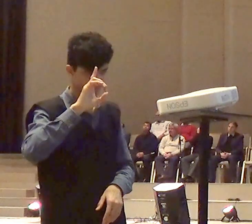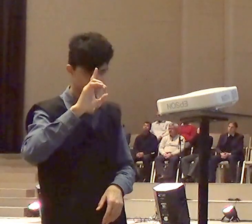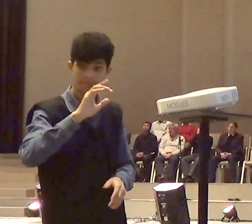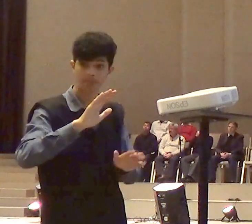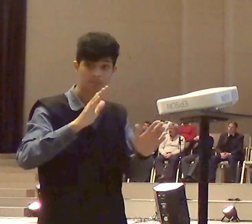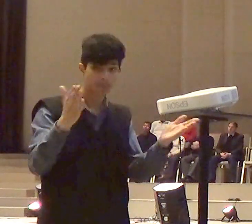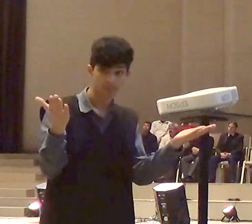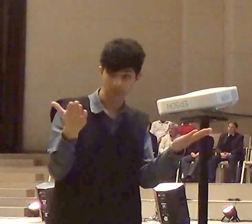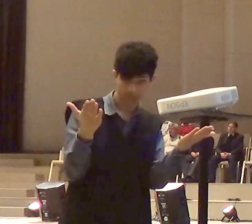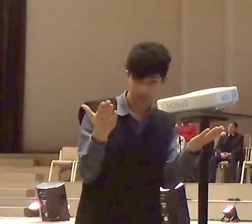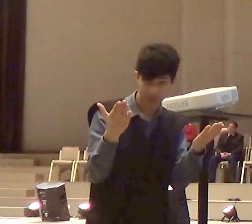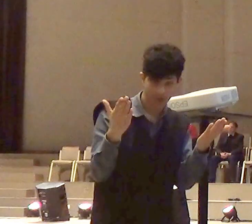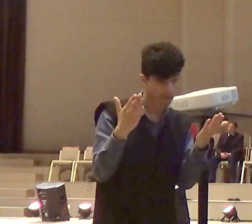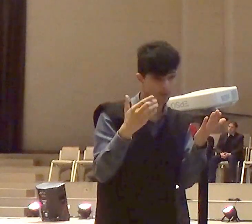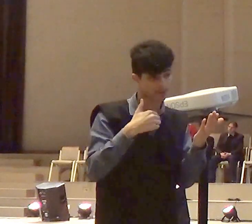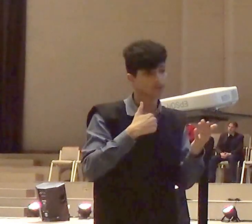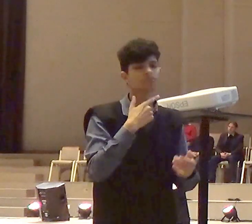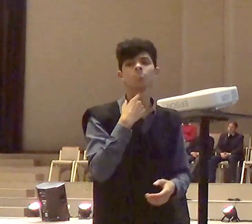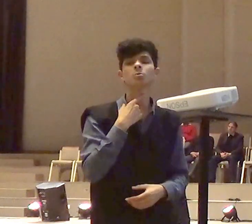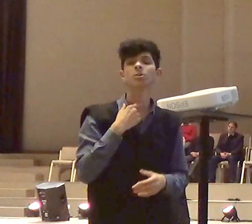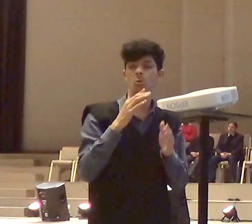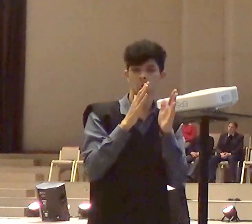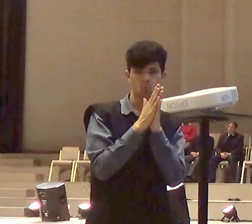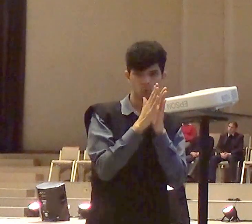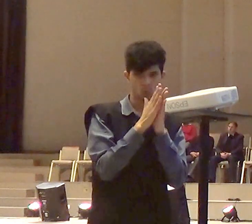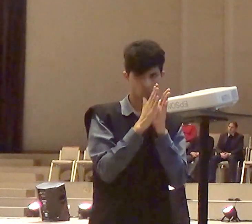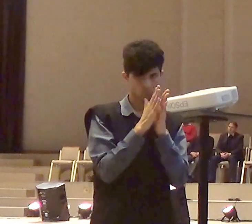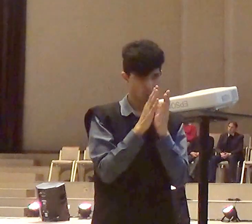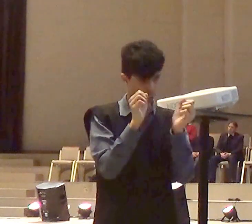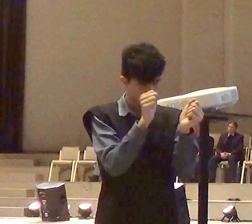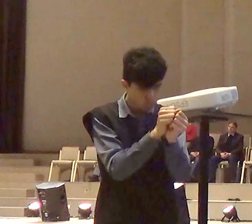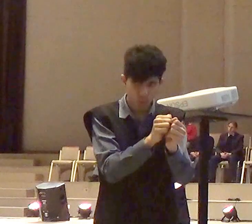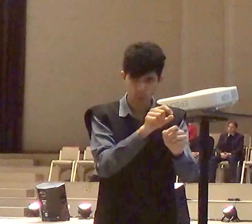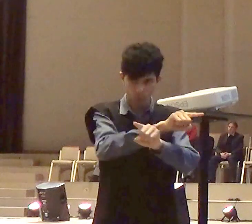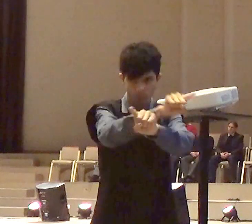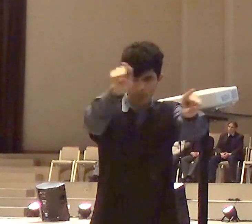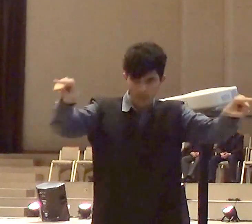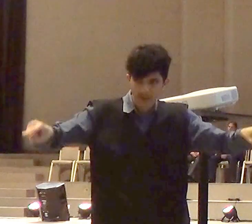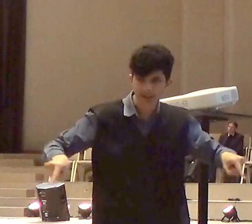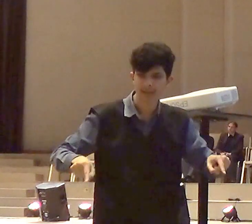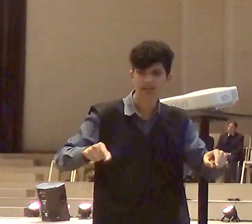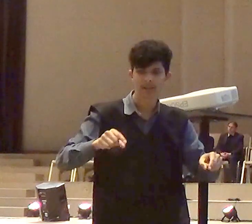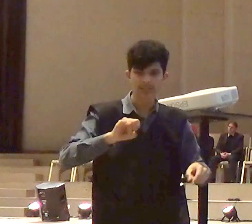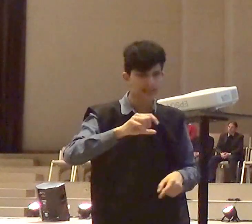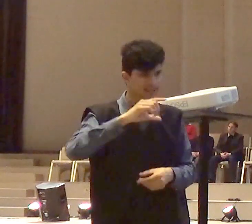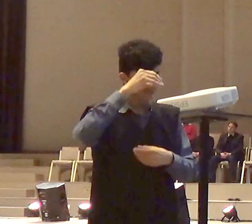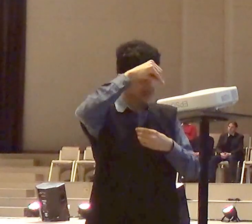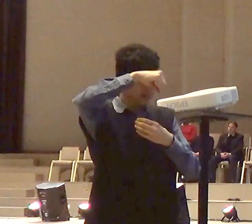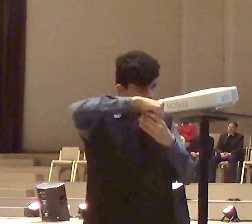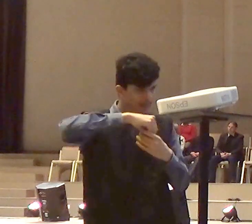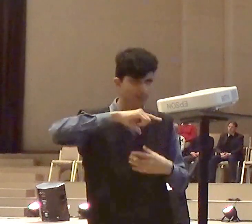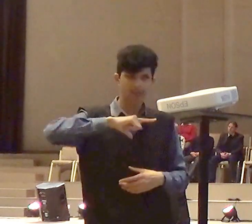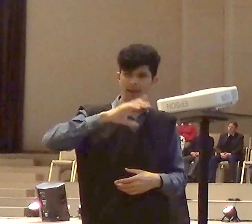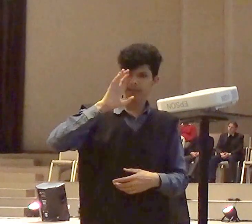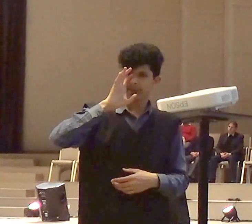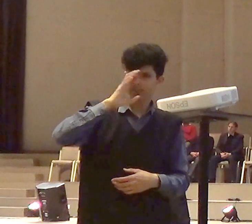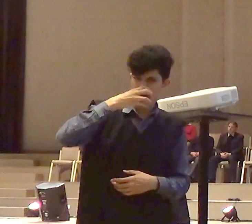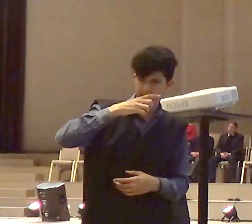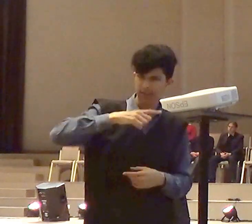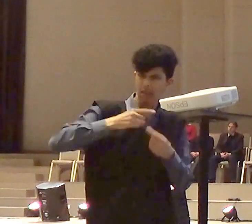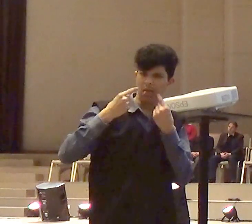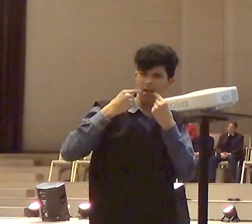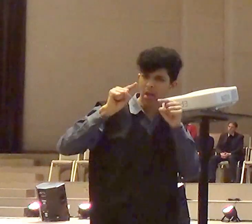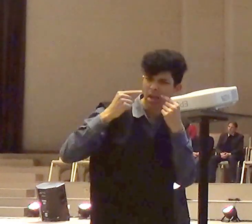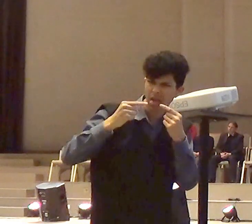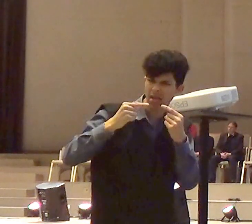lembra A única solução para rebelião é Rendição você